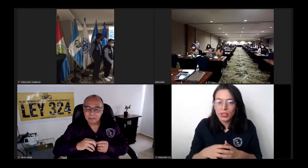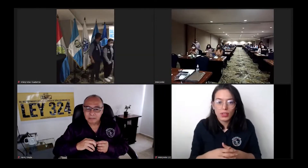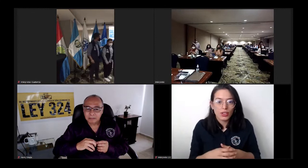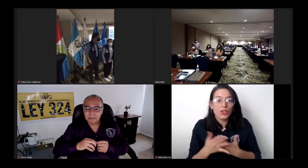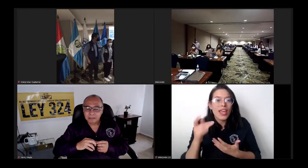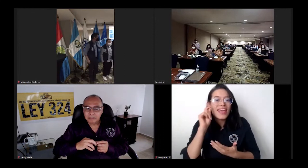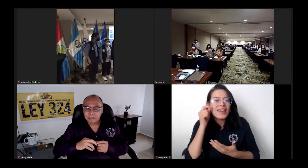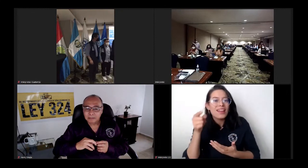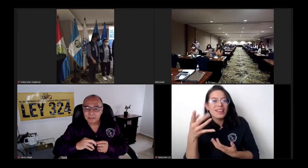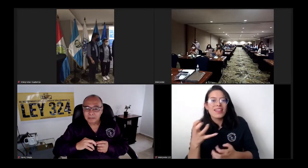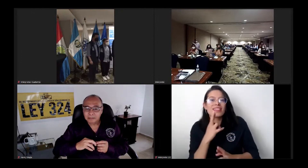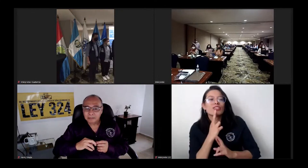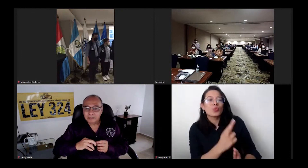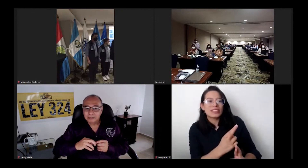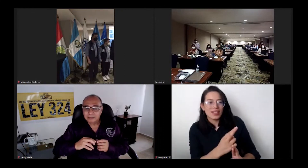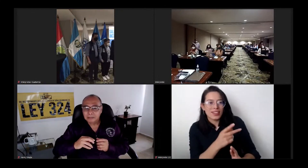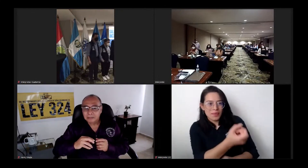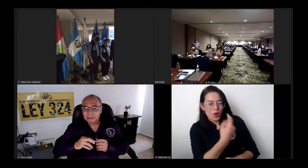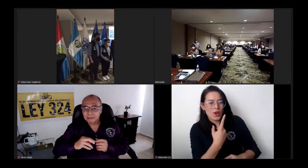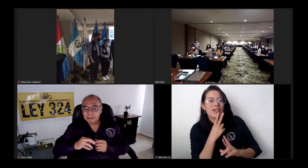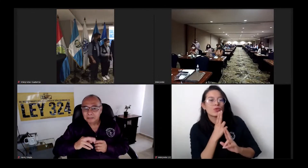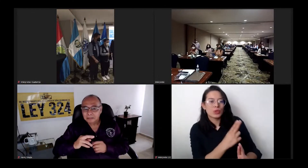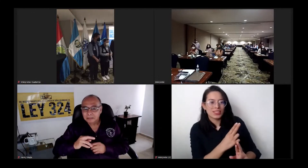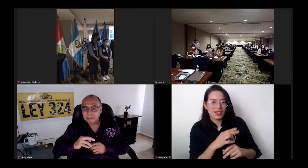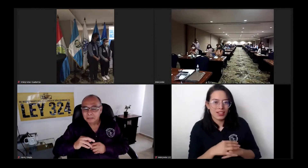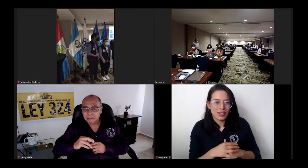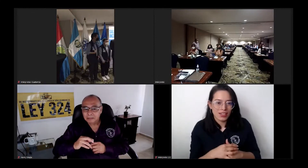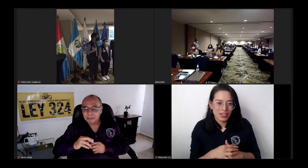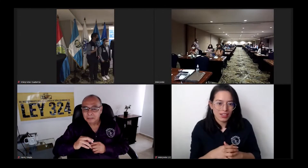Don Henry va a dar respuesta a la pregunta que se le hizo.